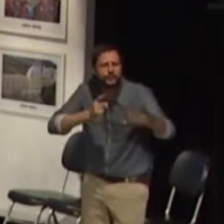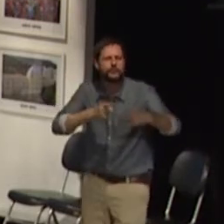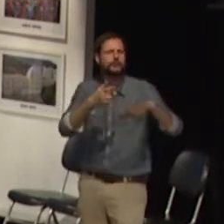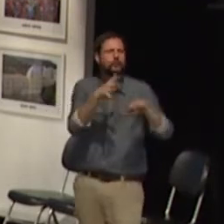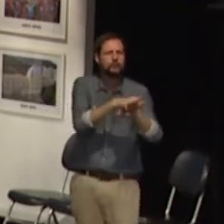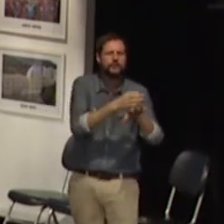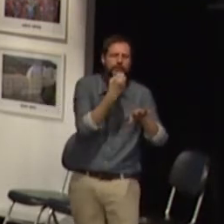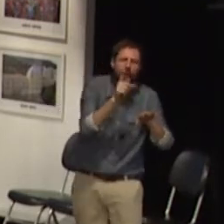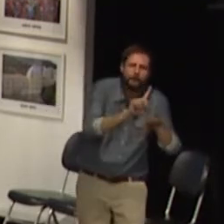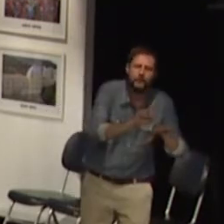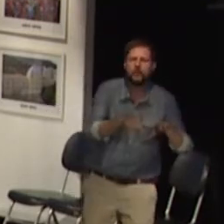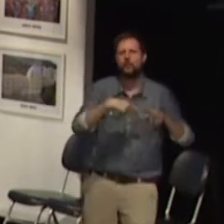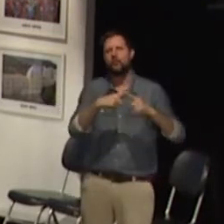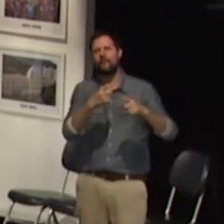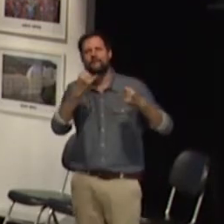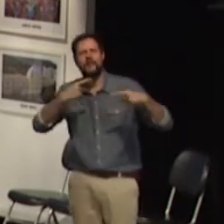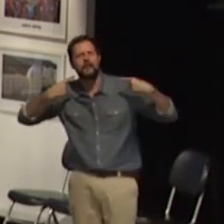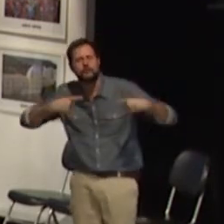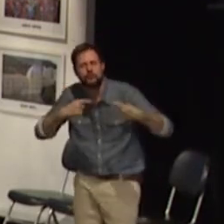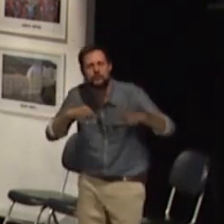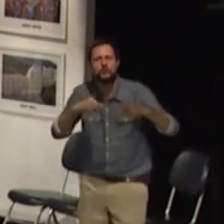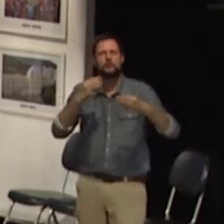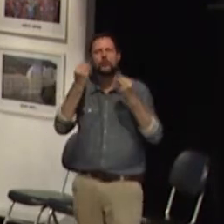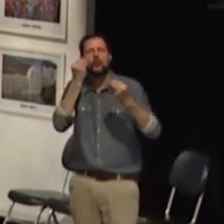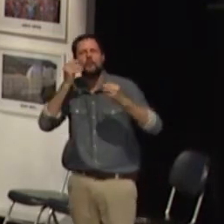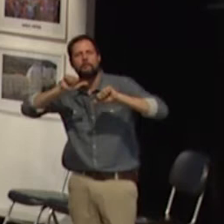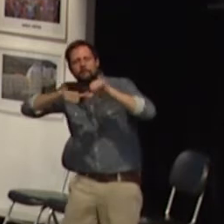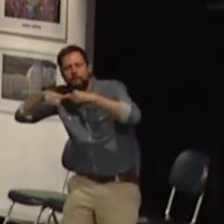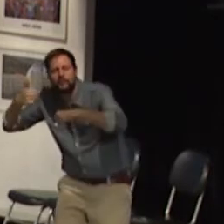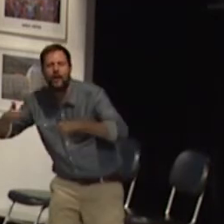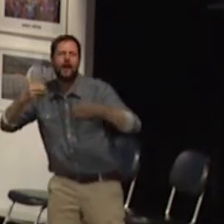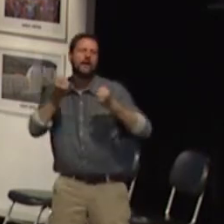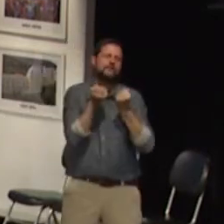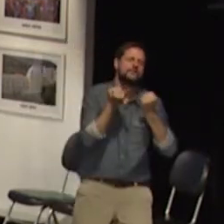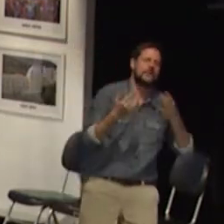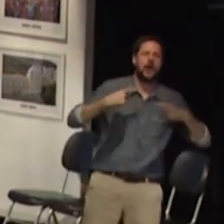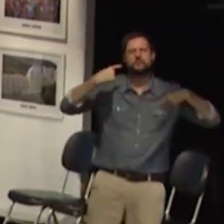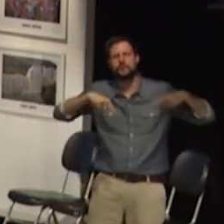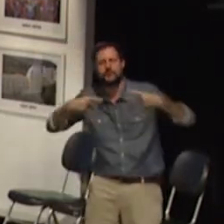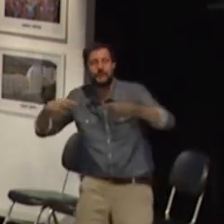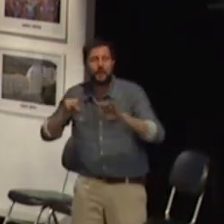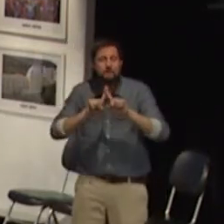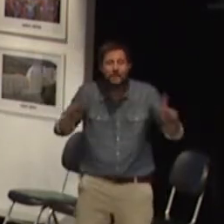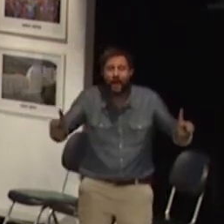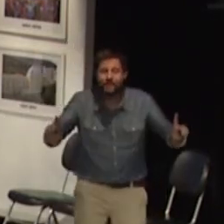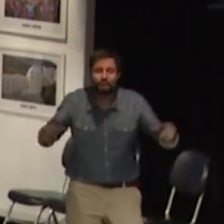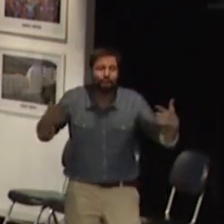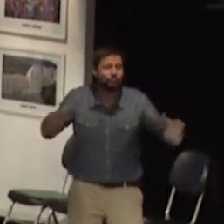Então, houve discussões com o MEC, porque se a inclusão, um questionamento se a inclusão era boa, se isso estava funcionando para